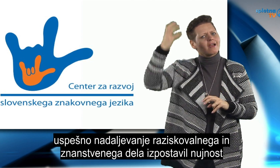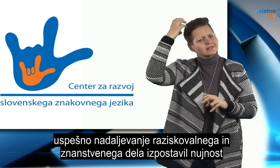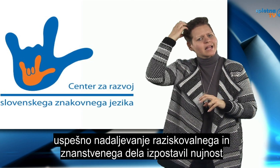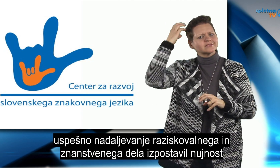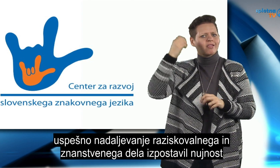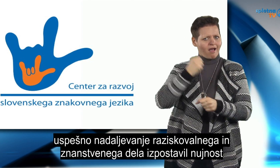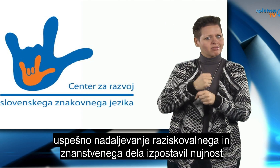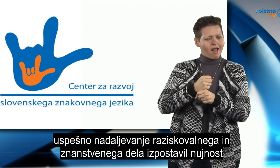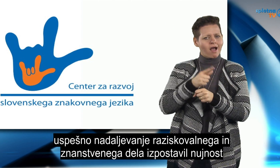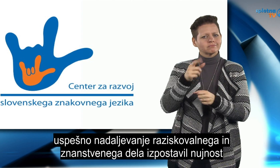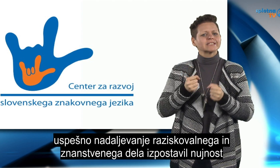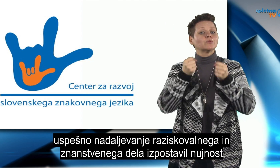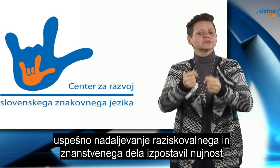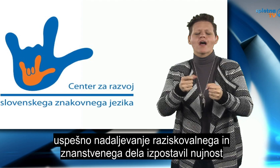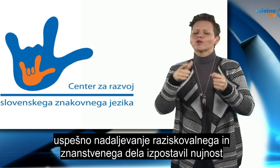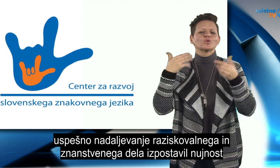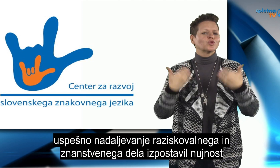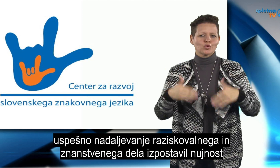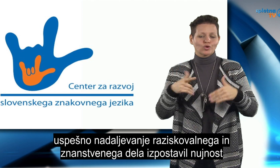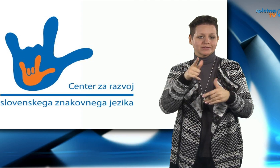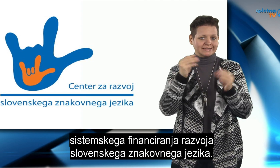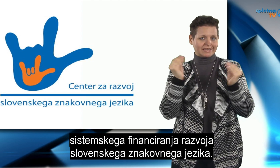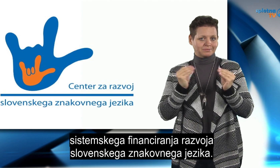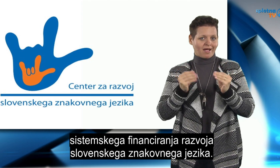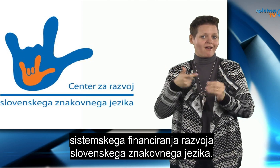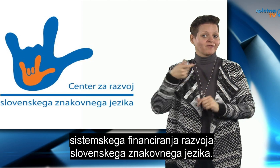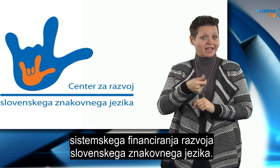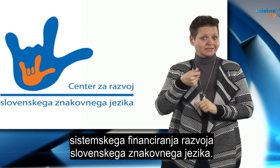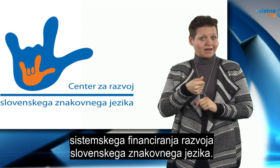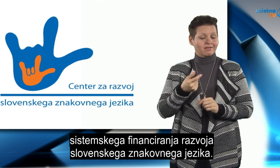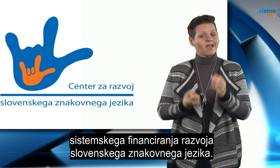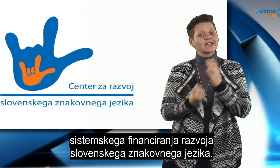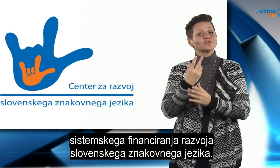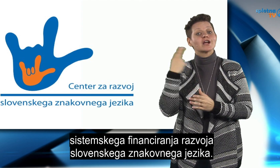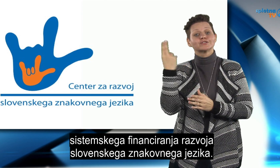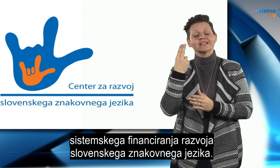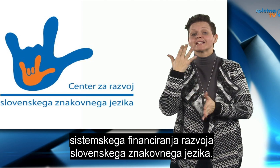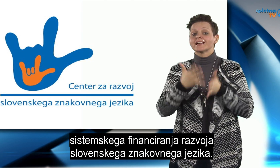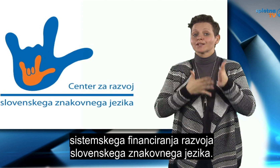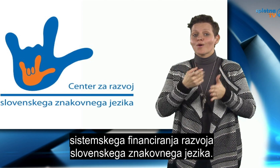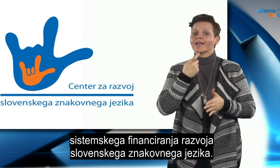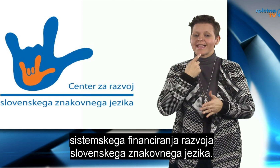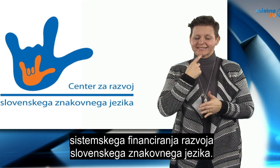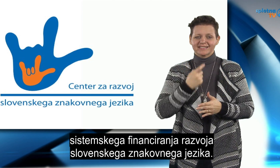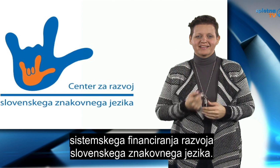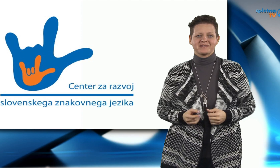raziskovalnega in znanstvenega dela izpostavil nujnost sistemskega financiranja razvoja slovenskega znakovnega